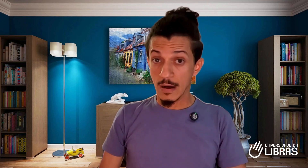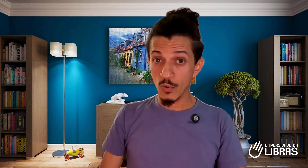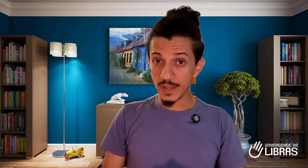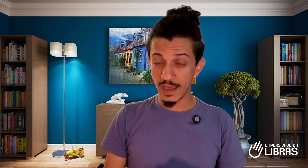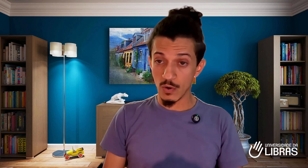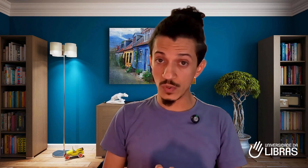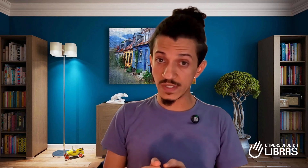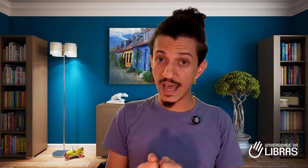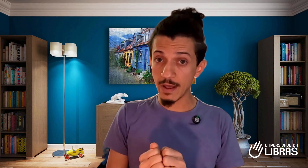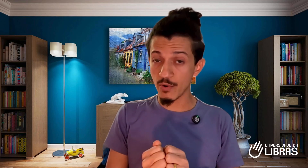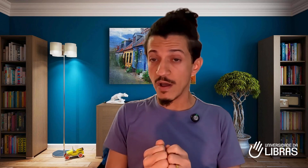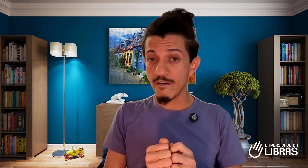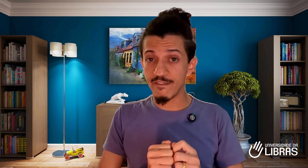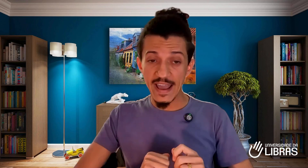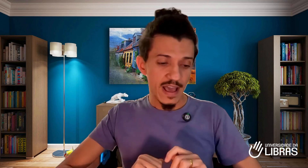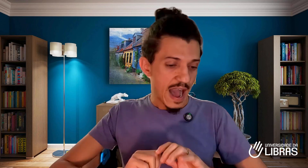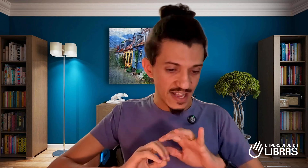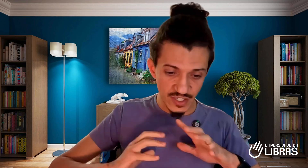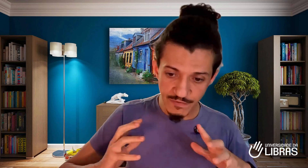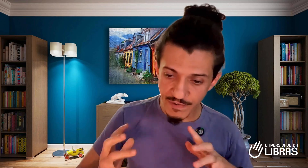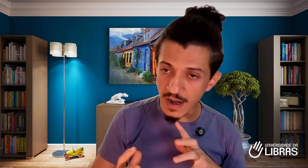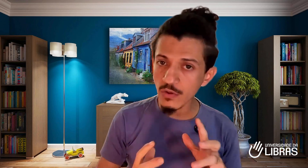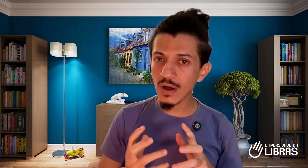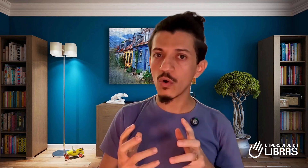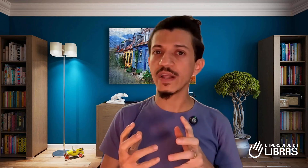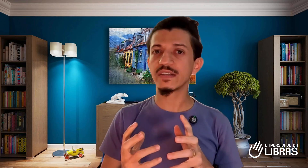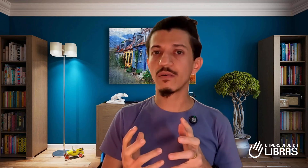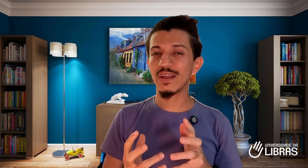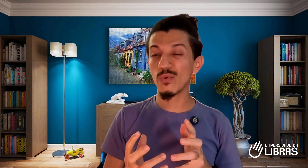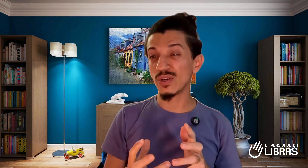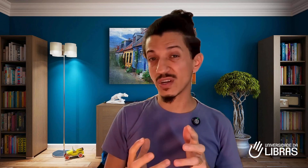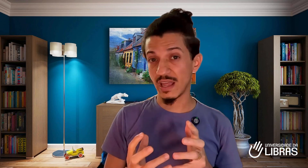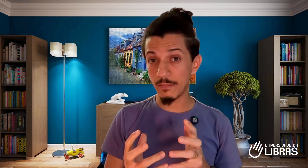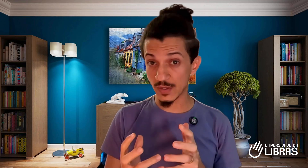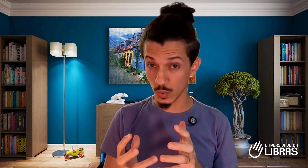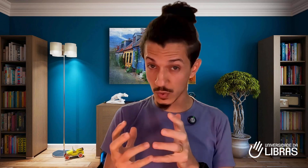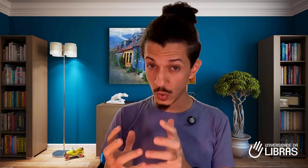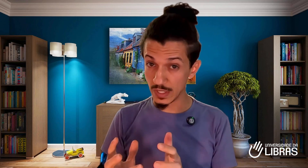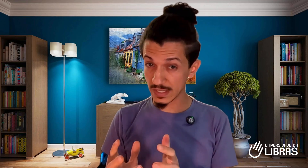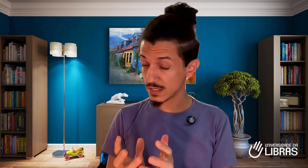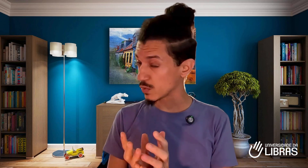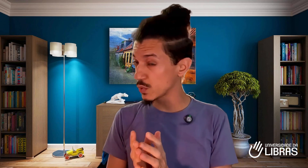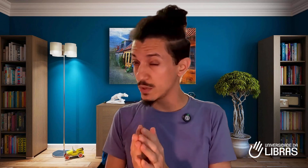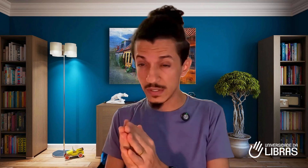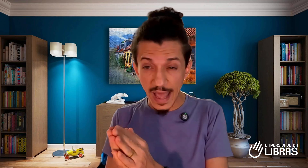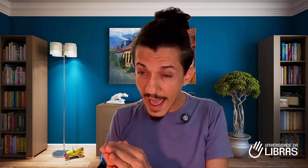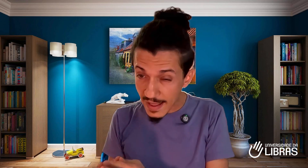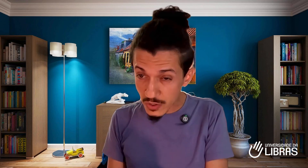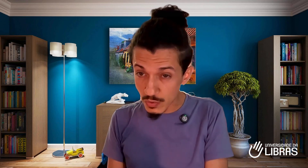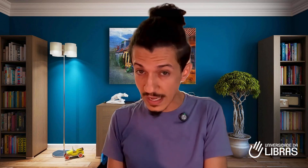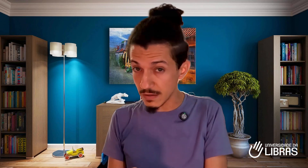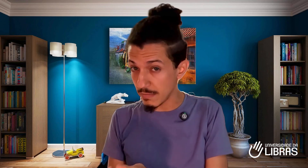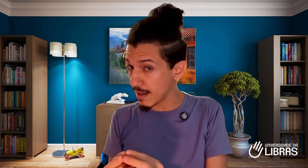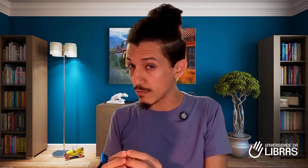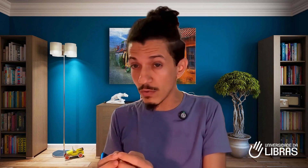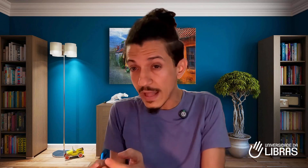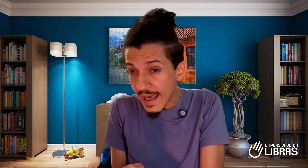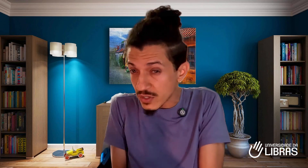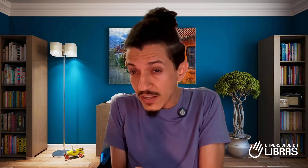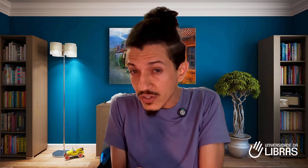Porque o cérebro vai ativando a cognição linguística em pessoas surdas, que são surdos desde o nascimento ou desde tão